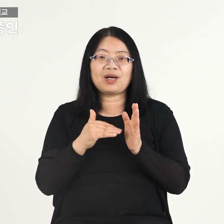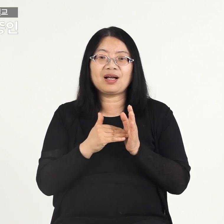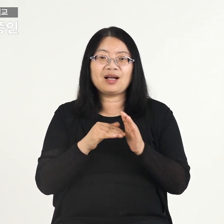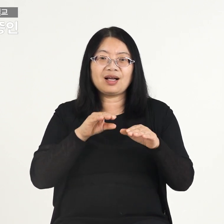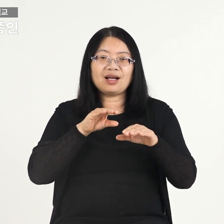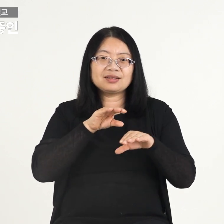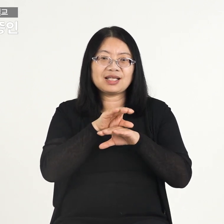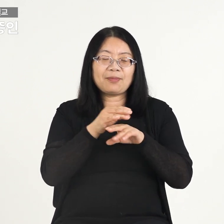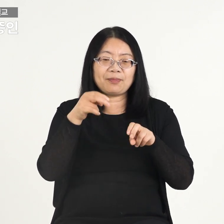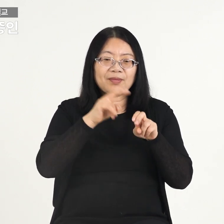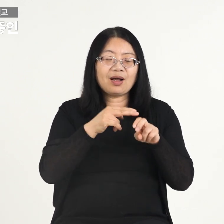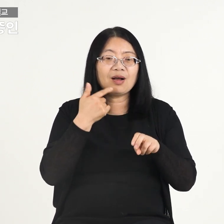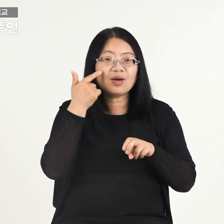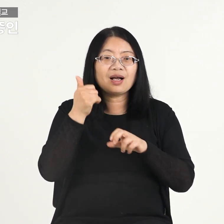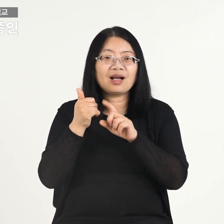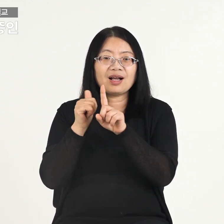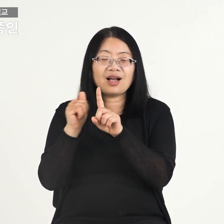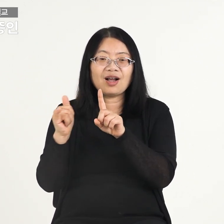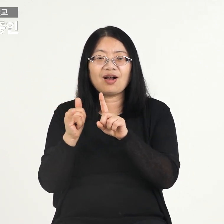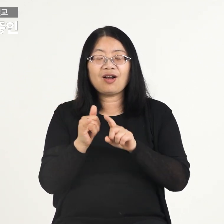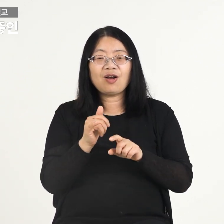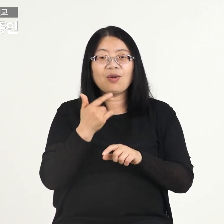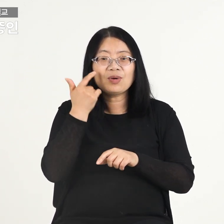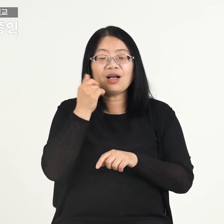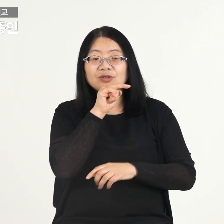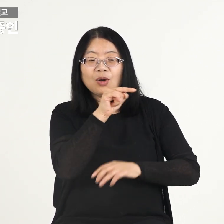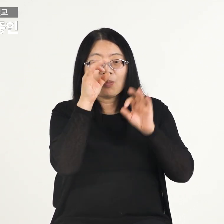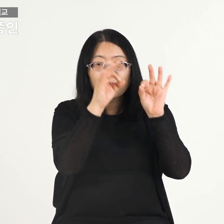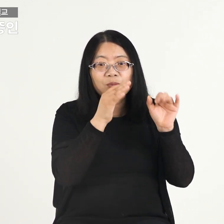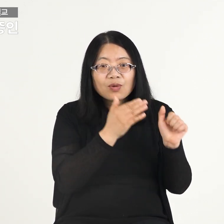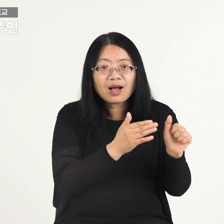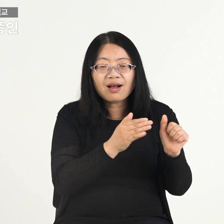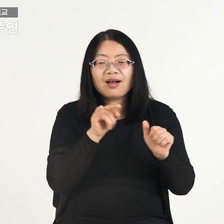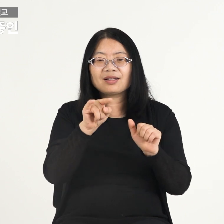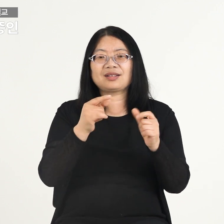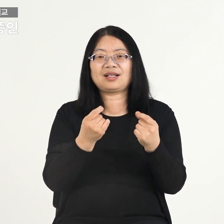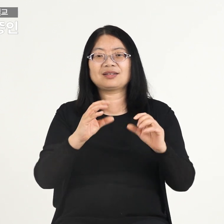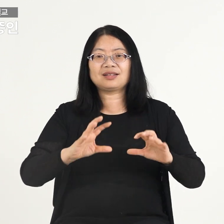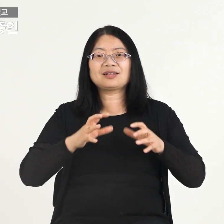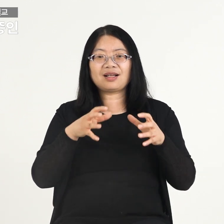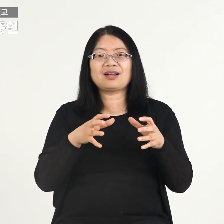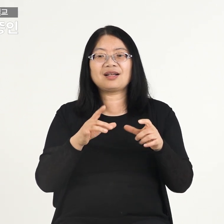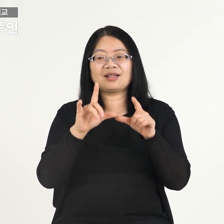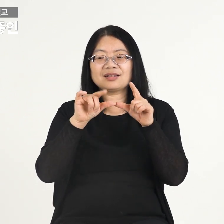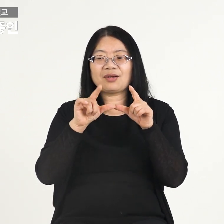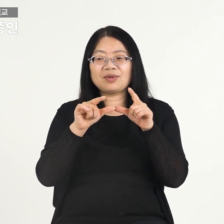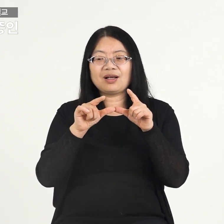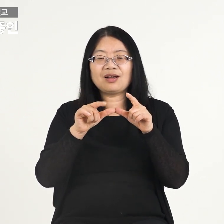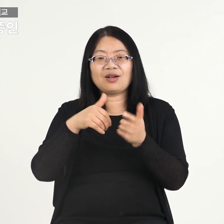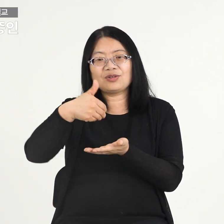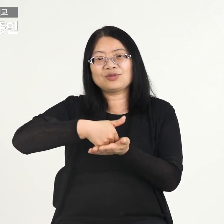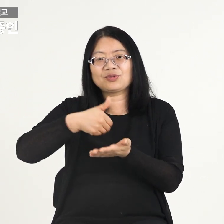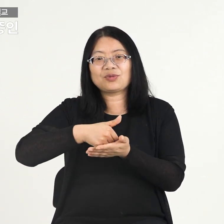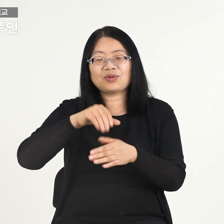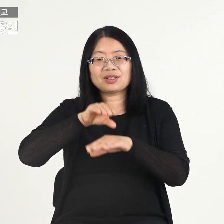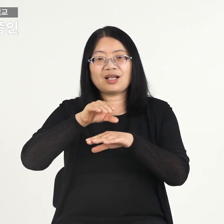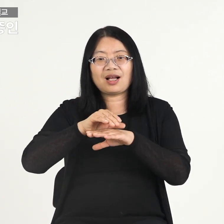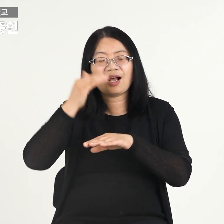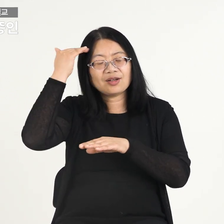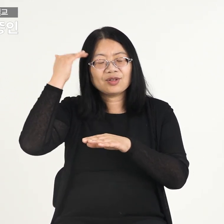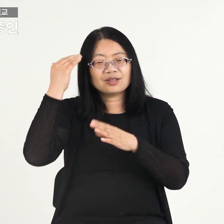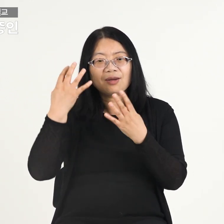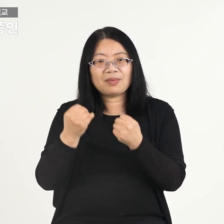탔던 우리 목사님 어머니, 목사님 저거 좀 보세요. 근데 그런 나라는 거의 중고 자동차를 한국에서 많이들